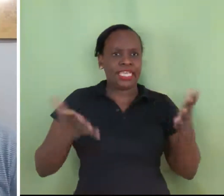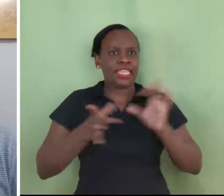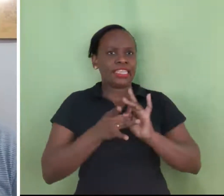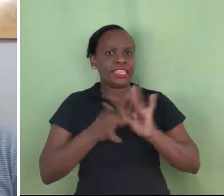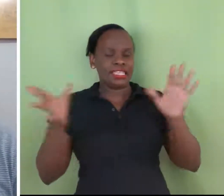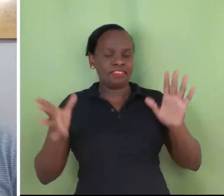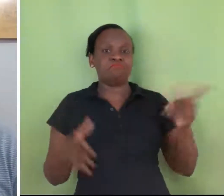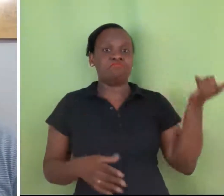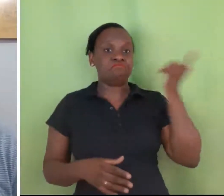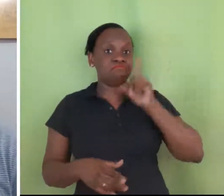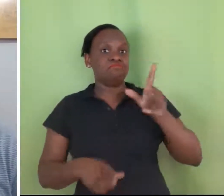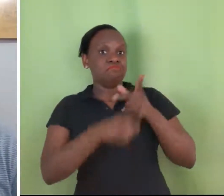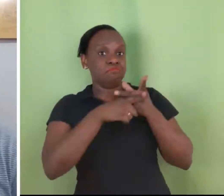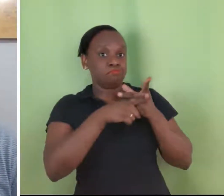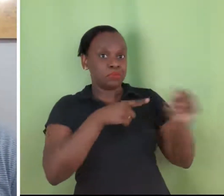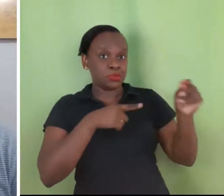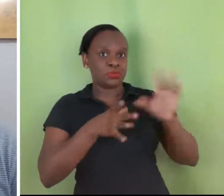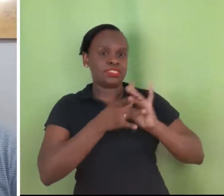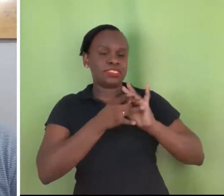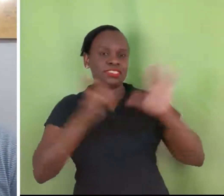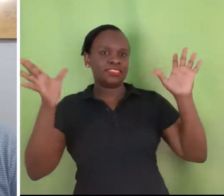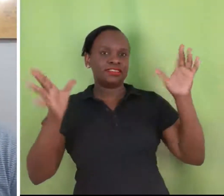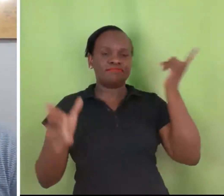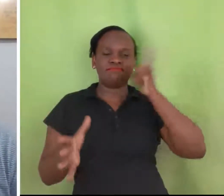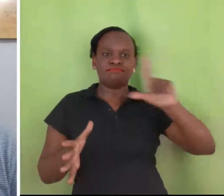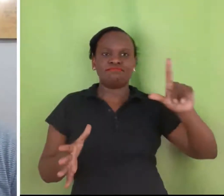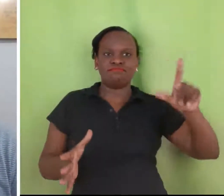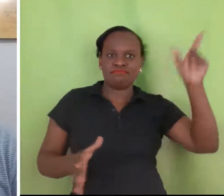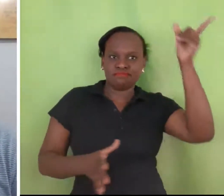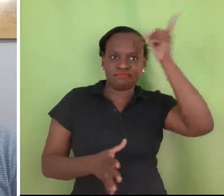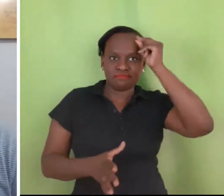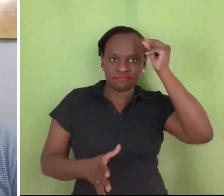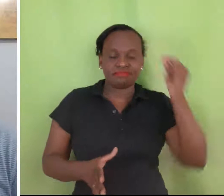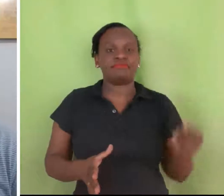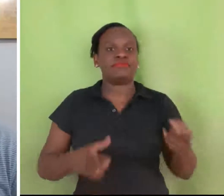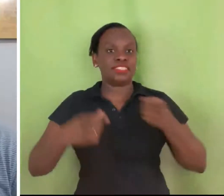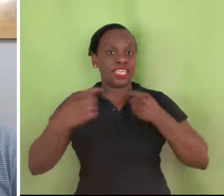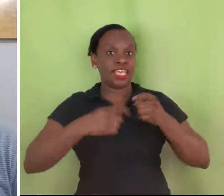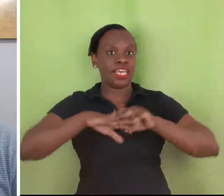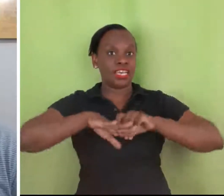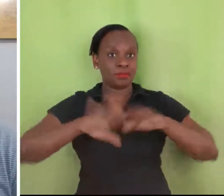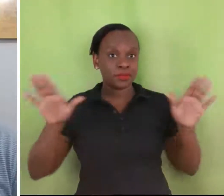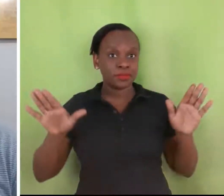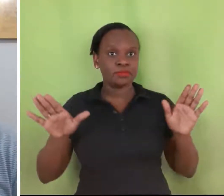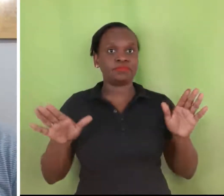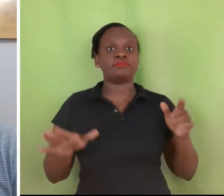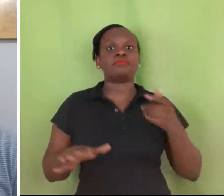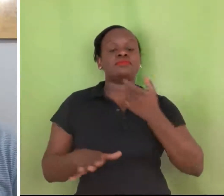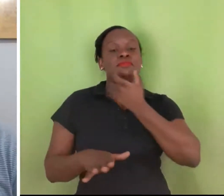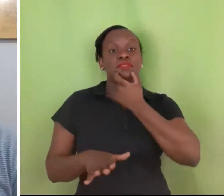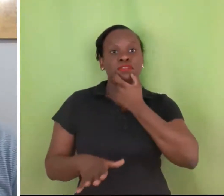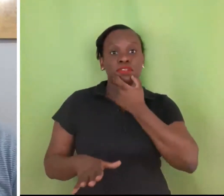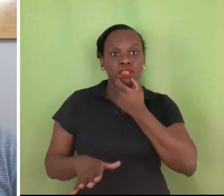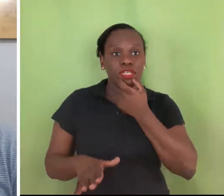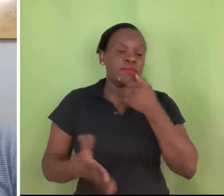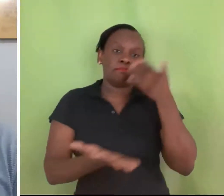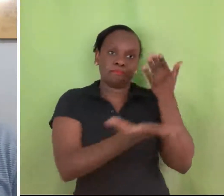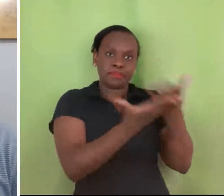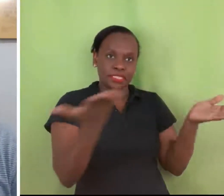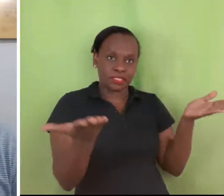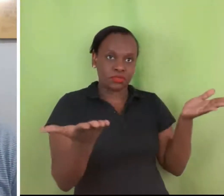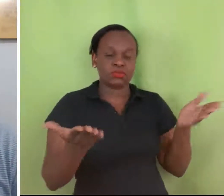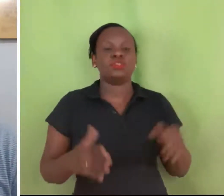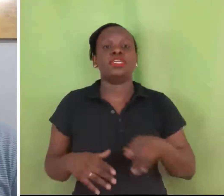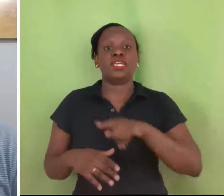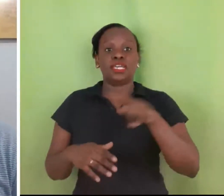independência. Eles conseguiram a sua liberdade, né, após o fim dessa guerra, né, quando a Inglaterra foi derrotada, e